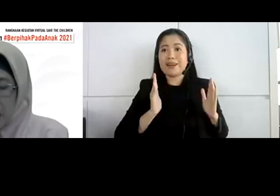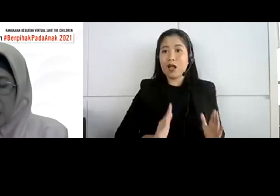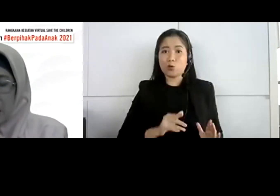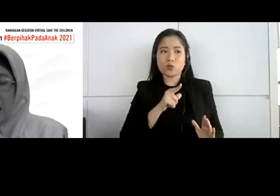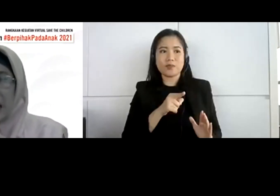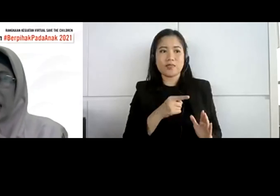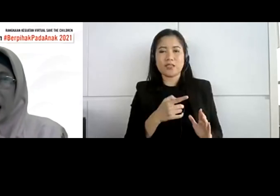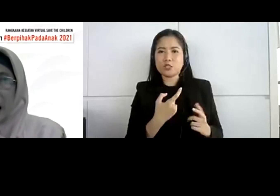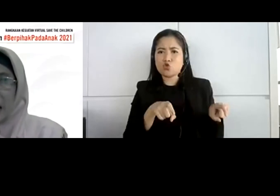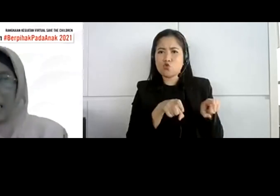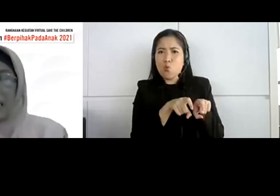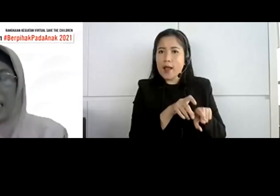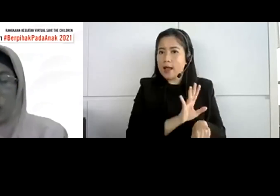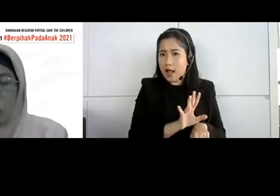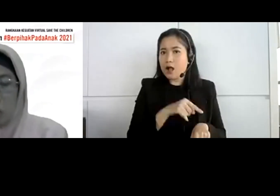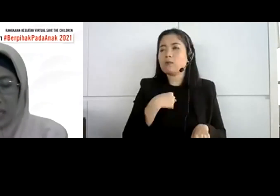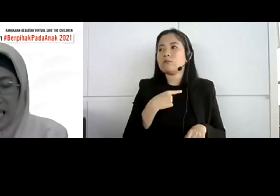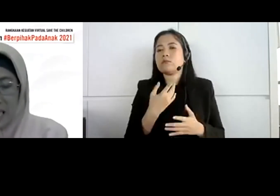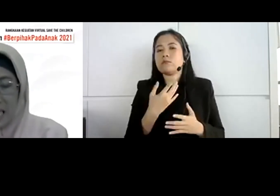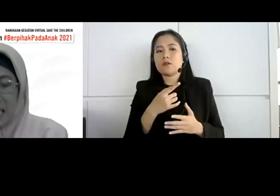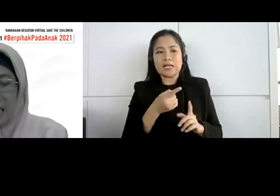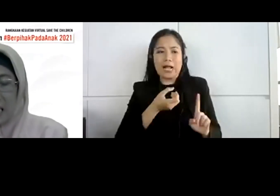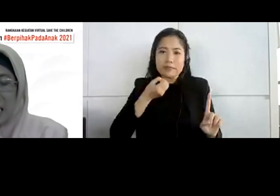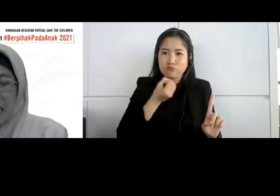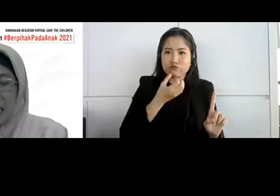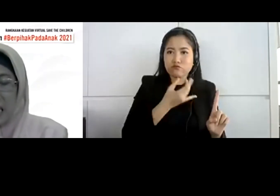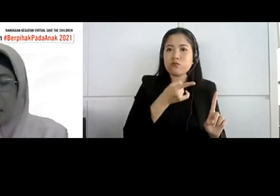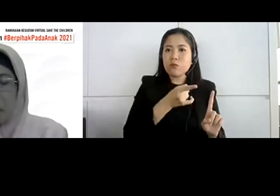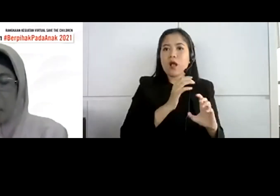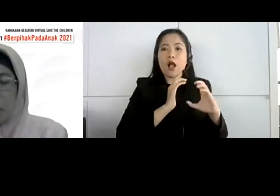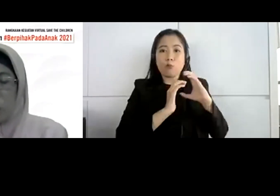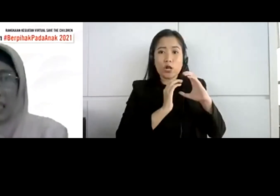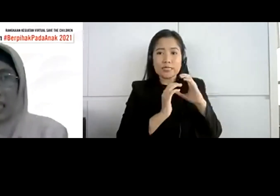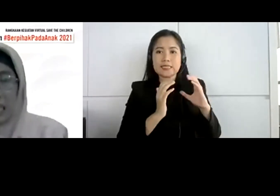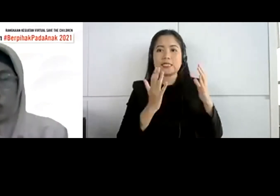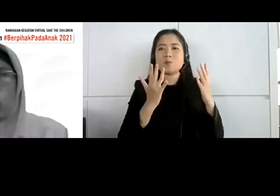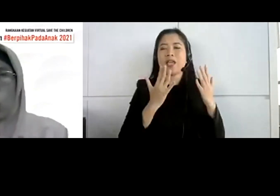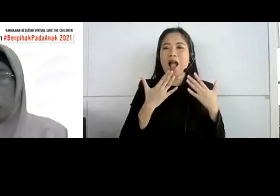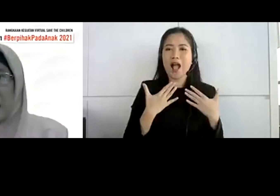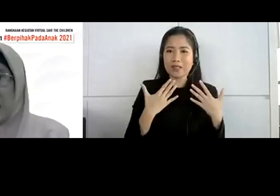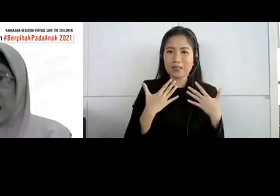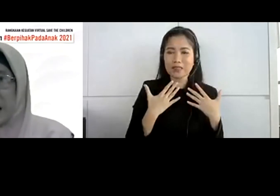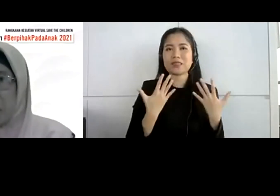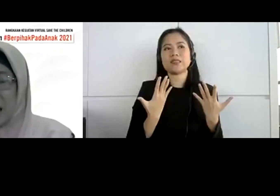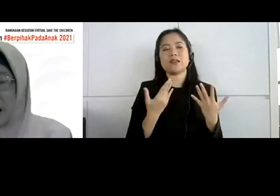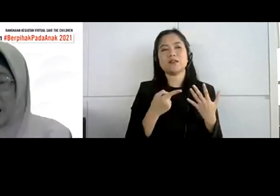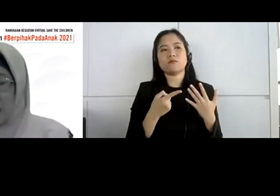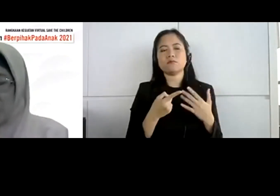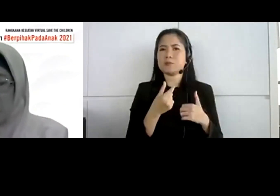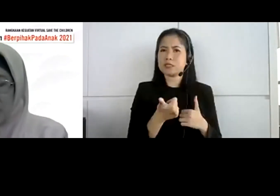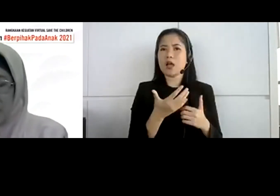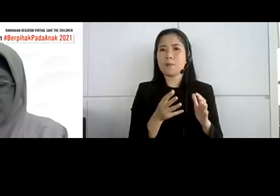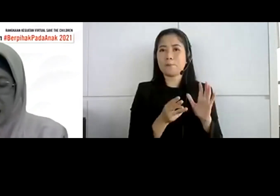harapan dengan kehangatan dan komunikasi sehingga memungkinkan untuk penyelesaian